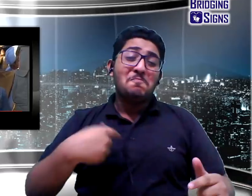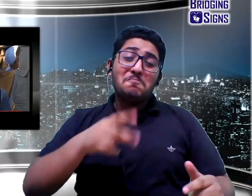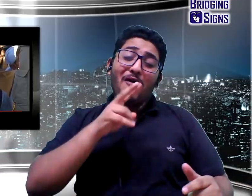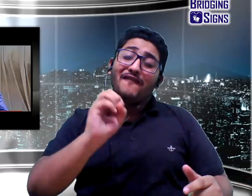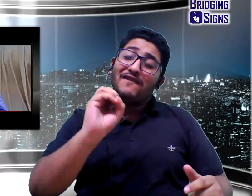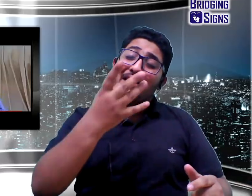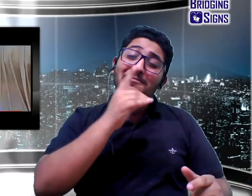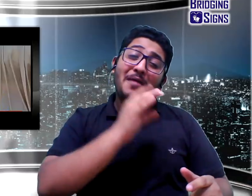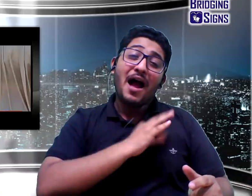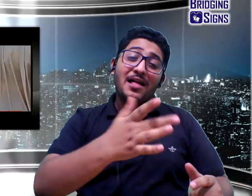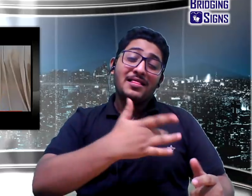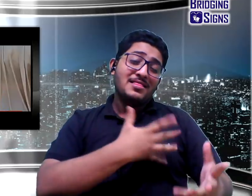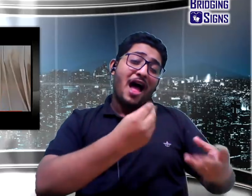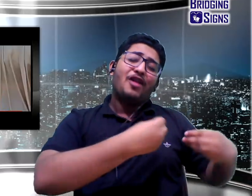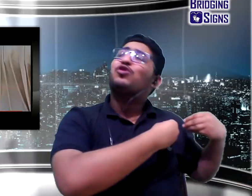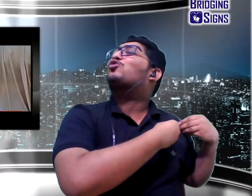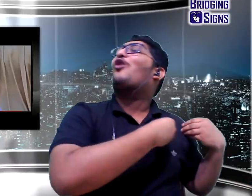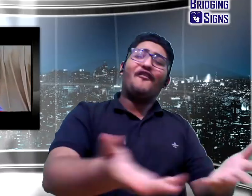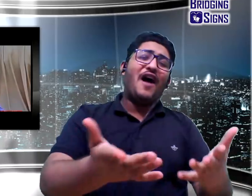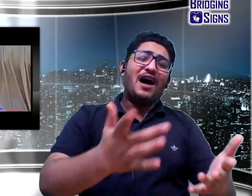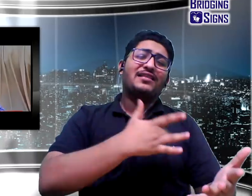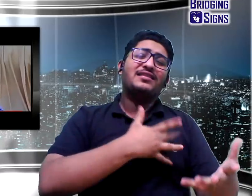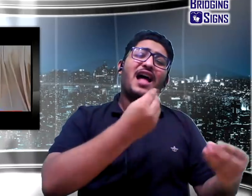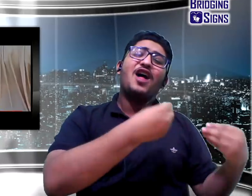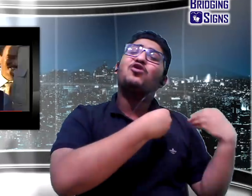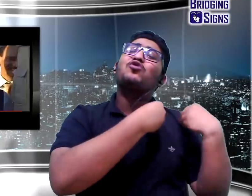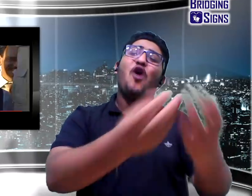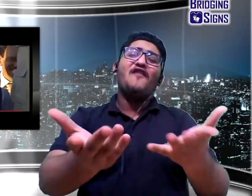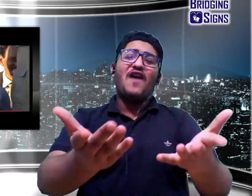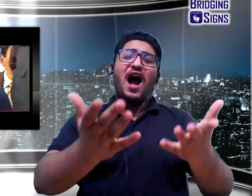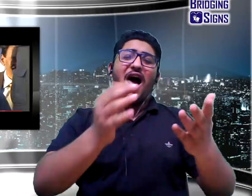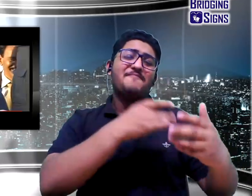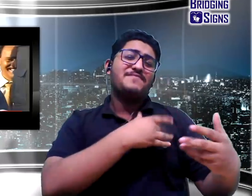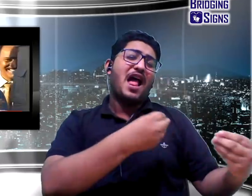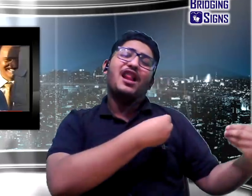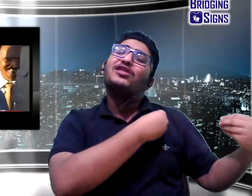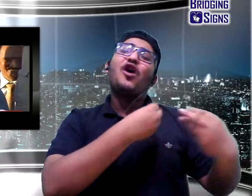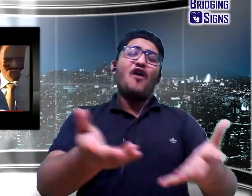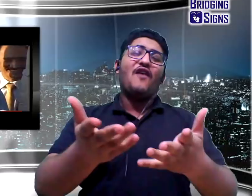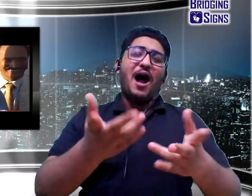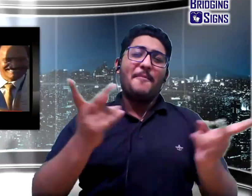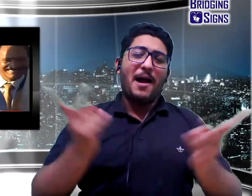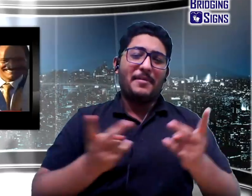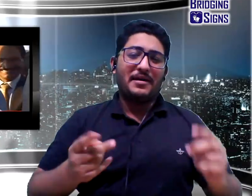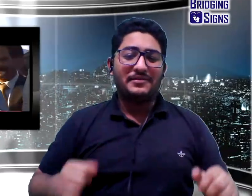खातर दिल नजराना लेके आया हां, दिल नजराना लेके आया।